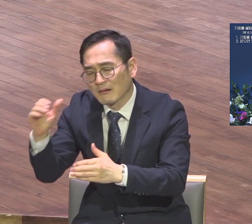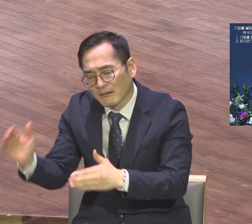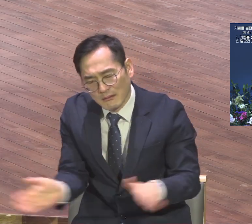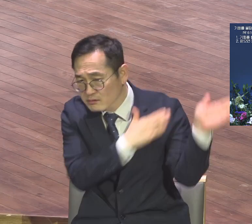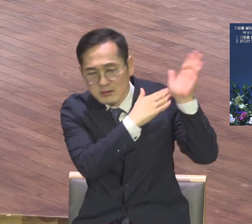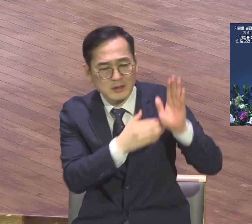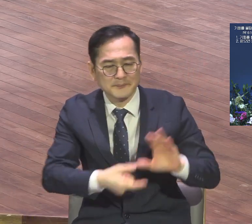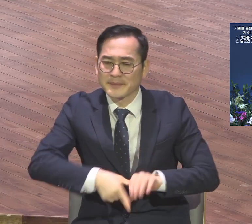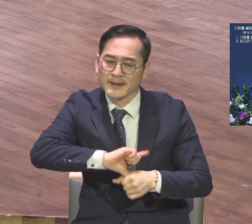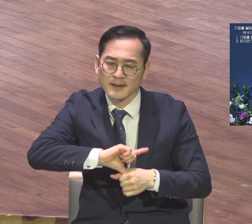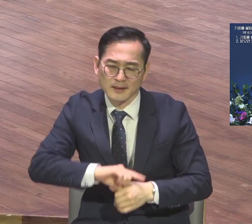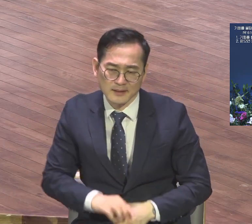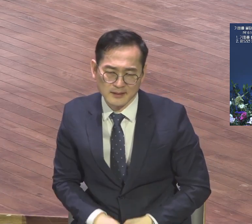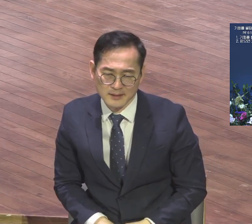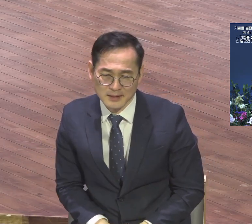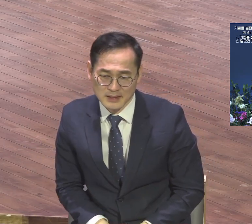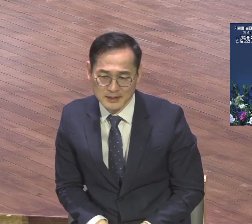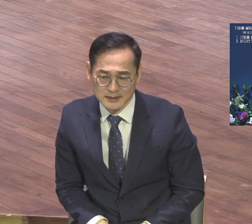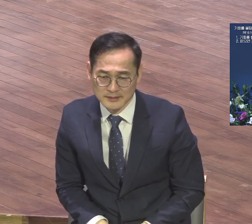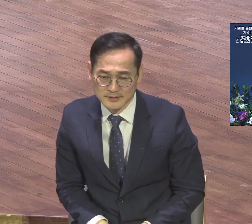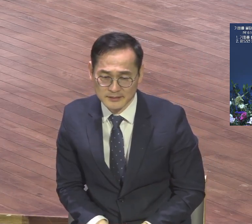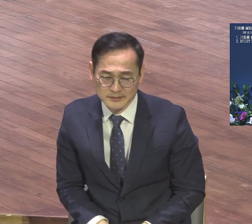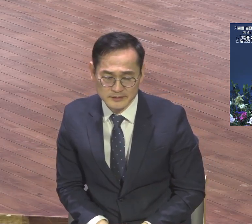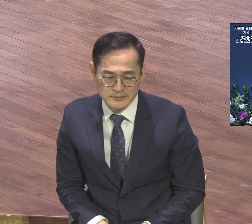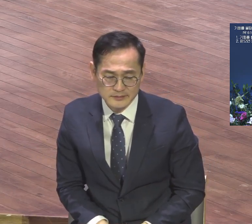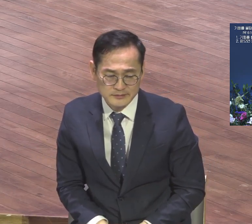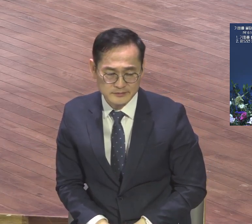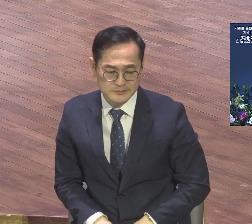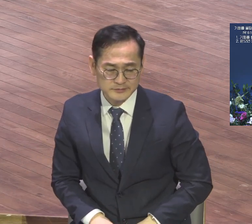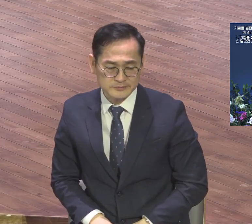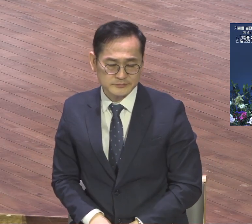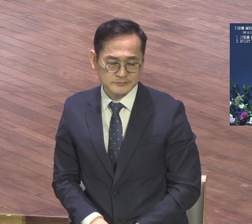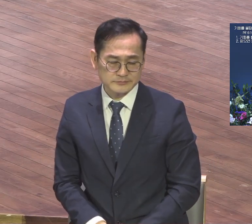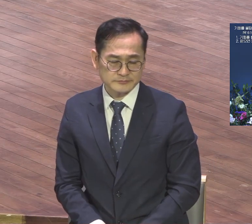나이 드는 분들 언제 요양원에 갈 때 준비해야 돼요.